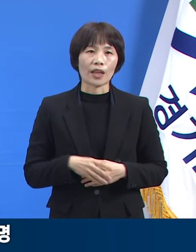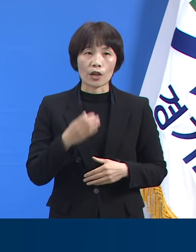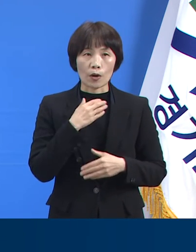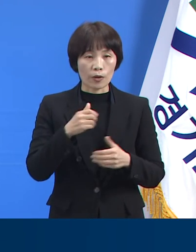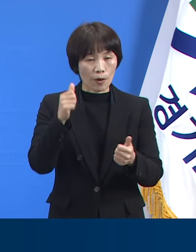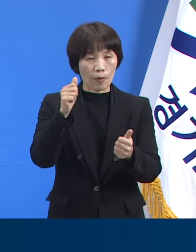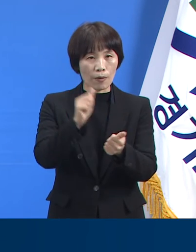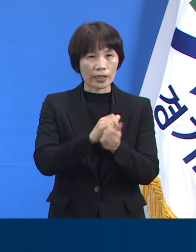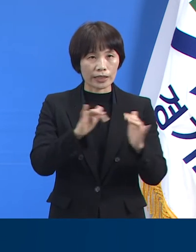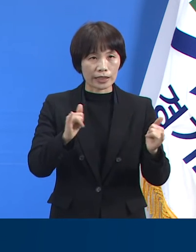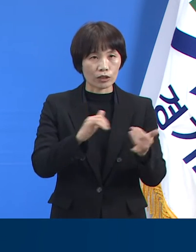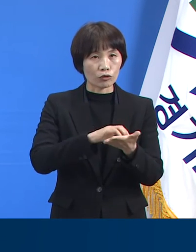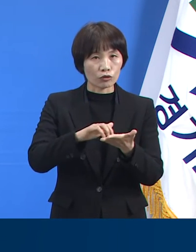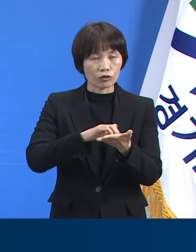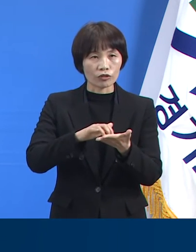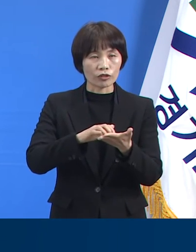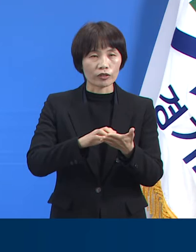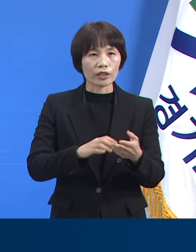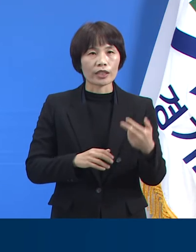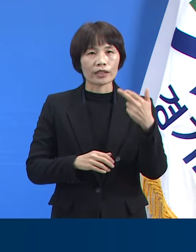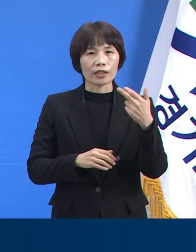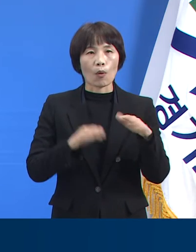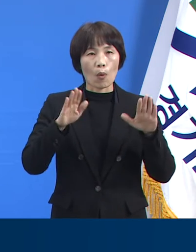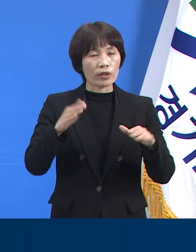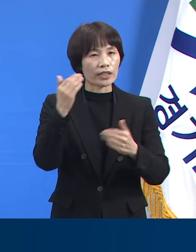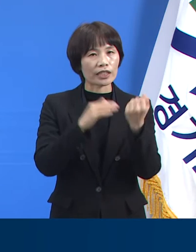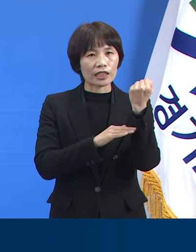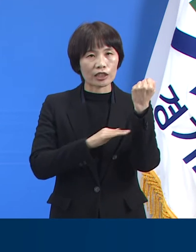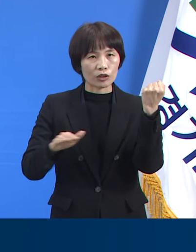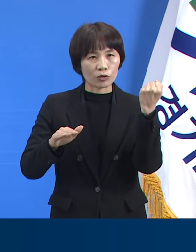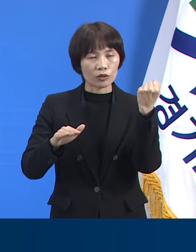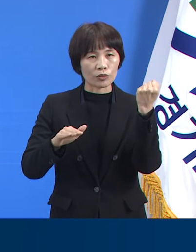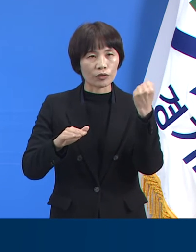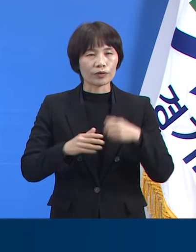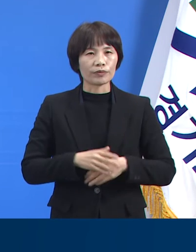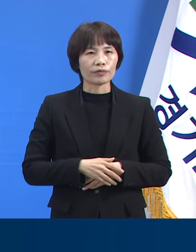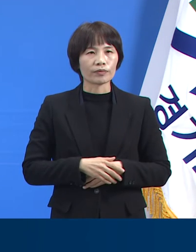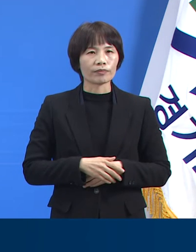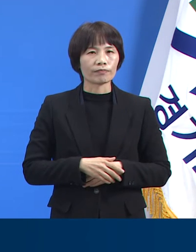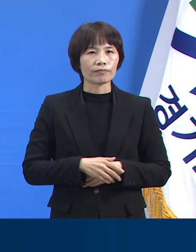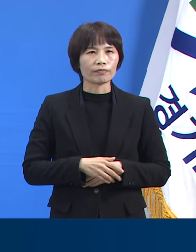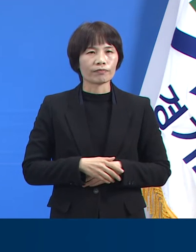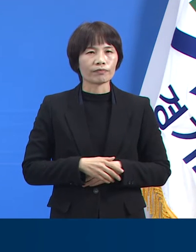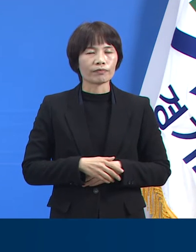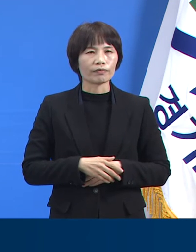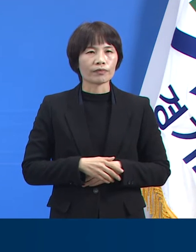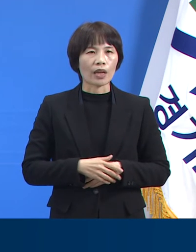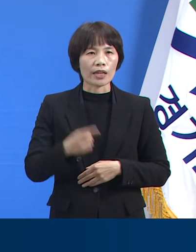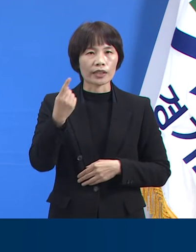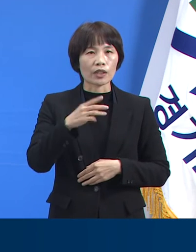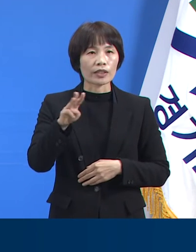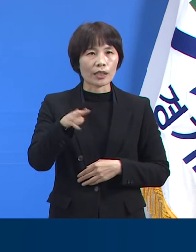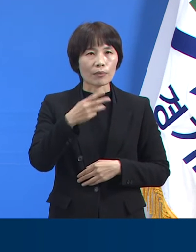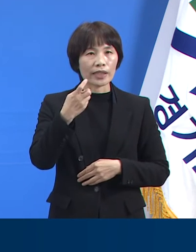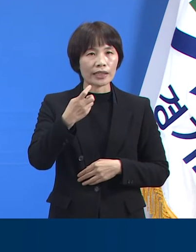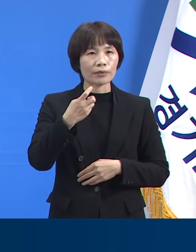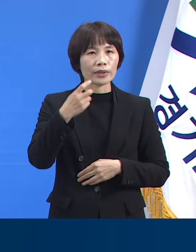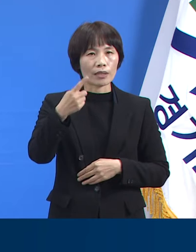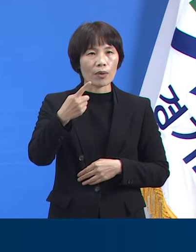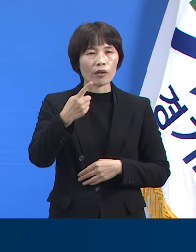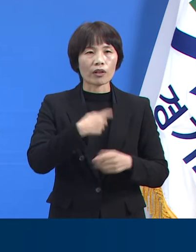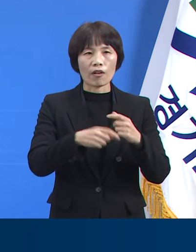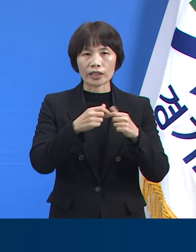경기도 확진자 발생 현황입니다. 12월 7일 0시 기준 경기도 확진자 수는 전일 오전 0시 대비 1,321명